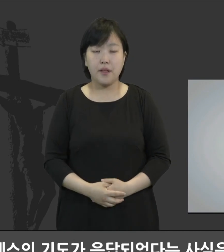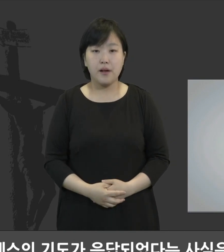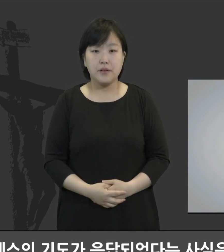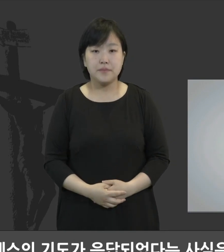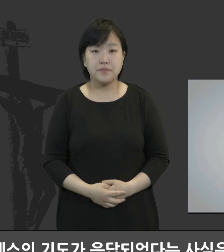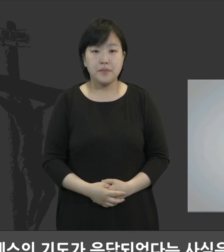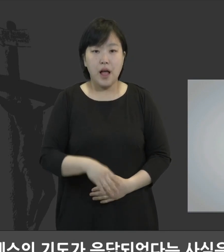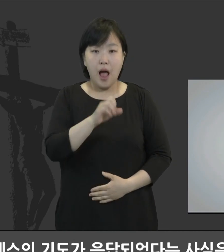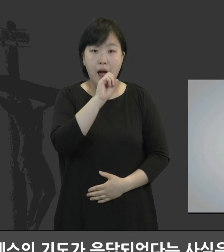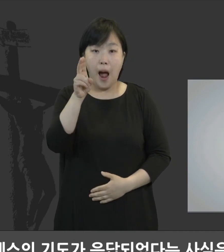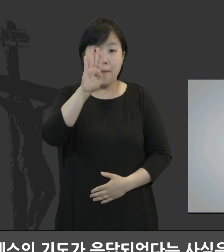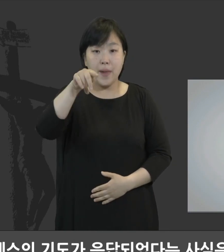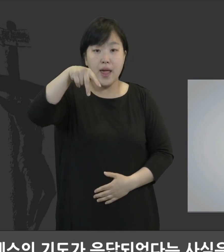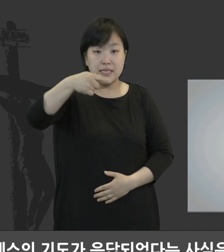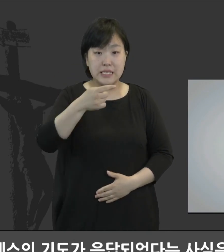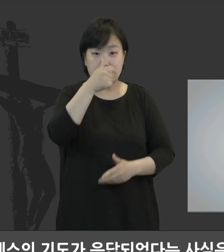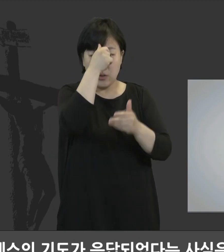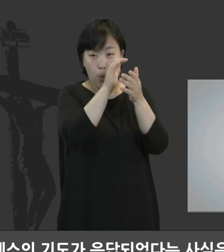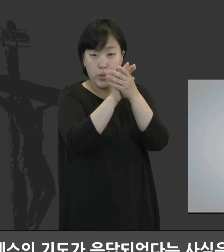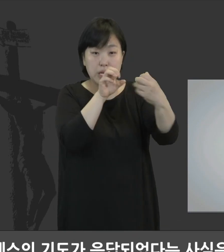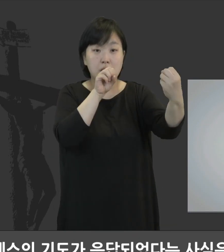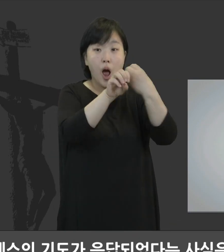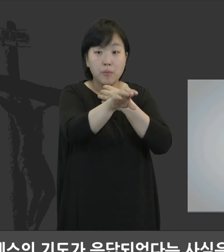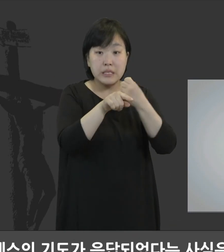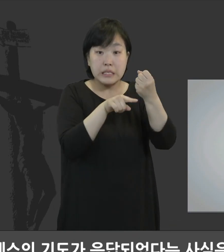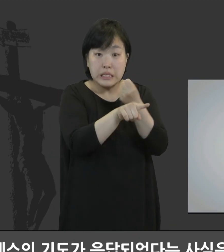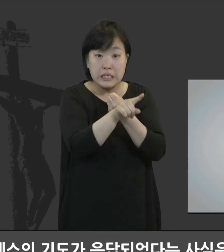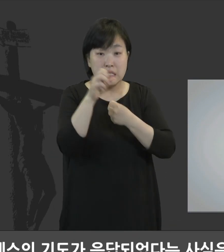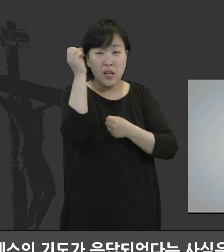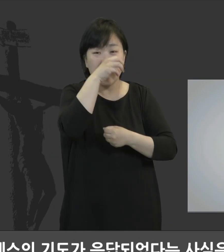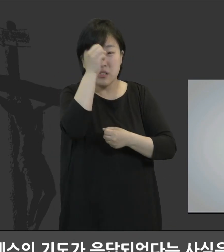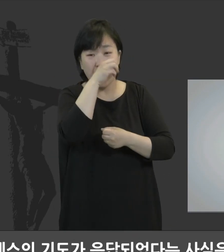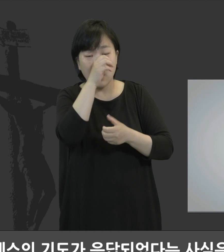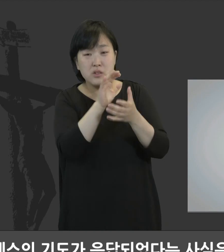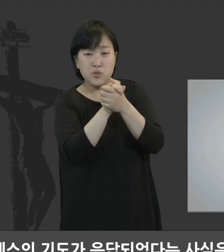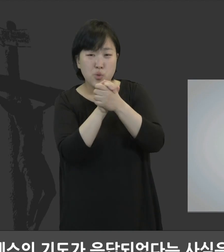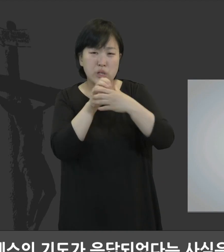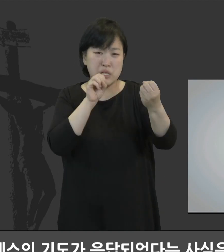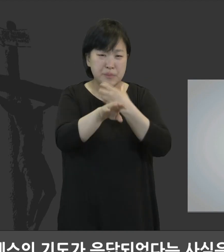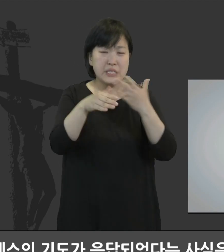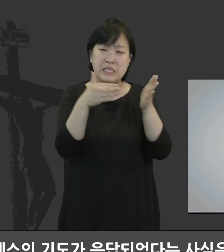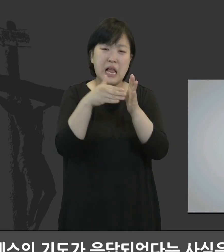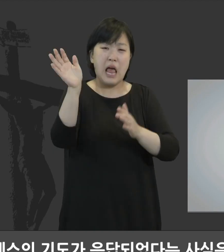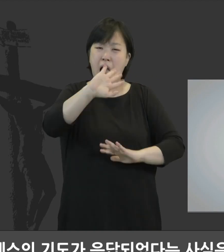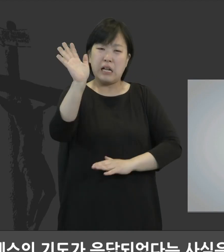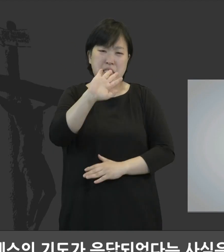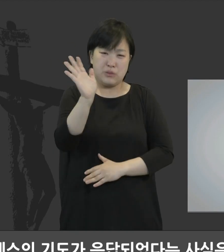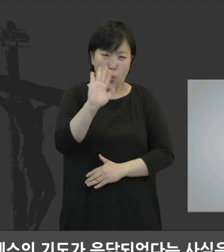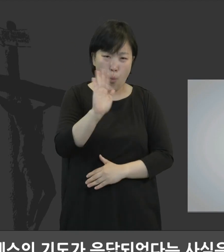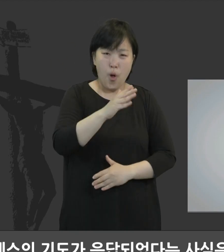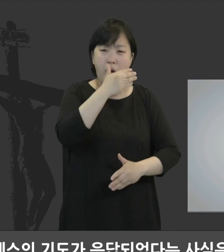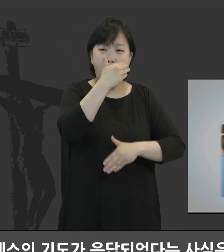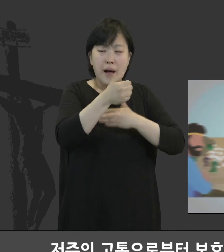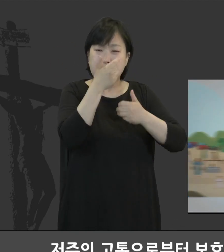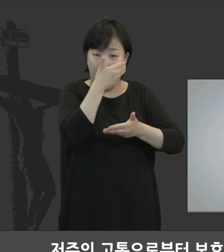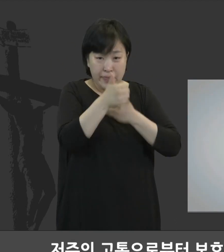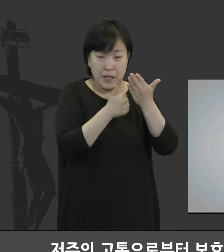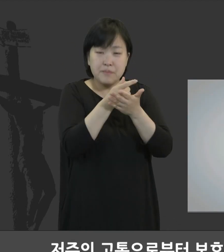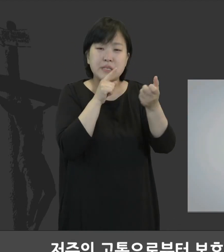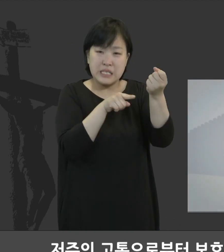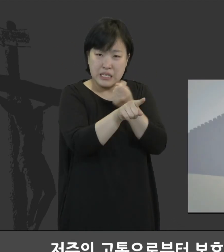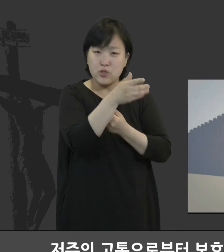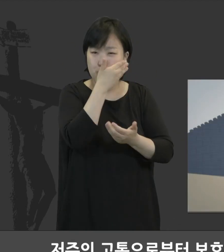야베스의 기도가 응답되었다는 사실은 단순한 기도 응답보다 더 넓은 차원의 의미를 갖습니다.